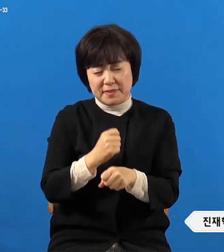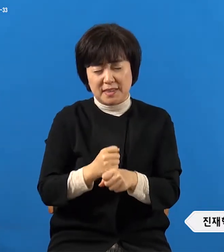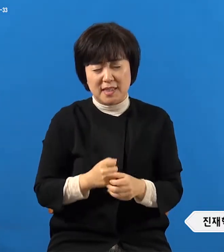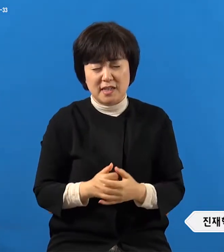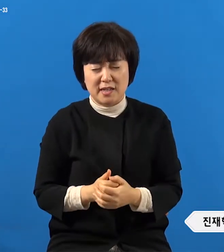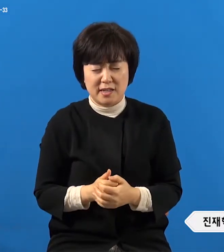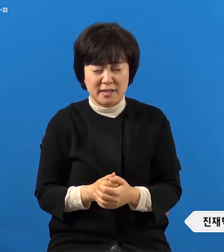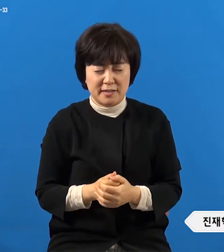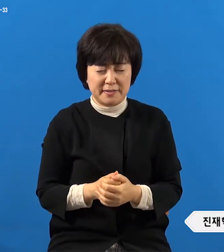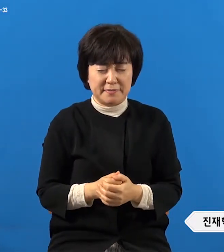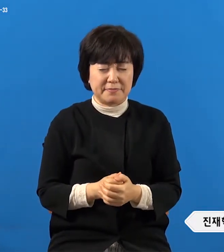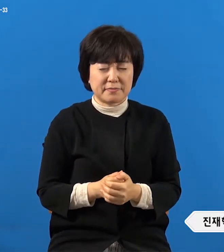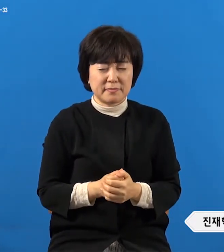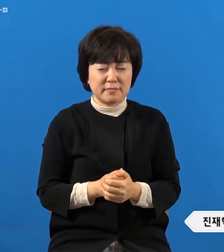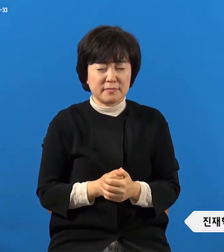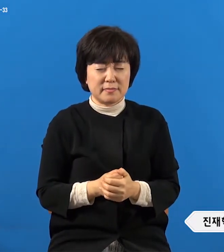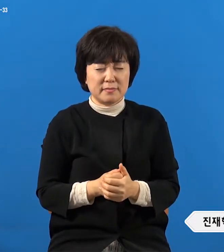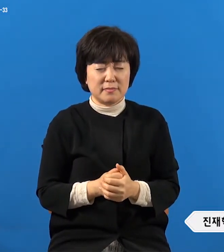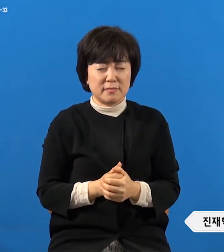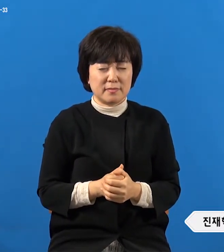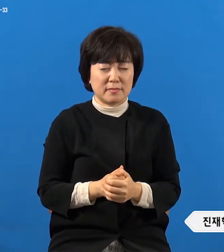기도하겠습니다.